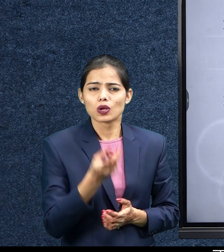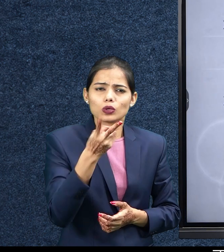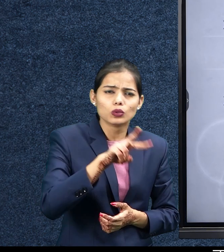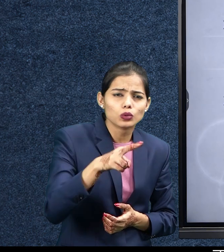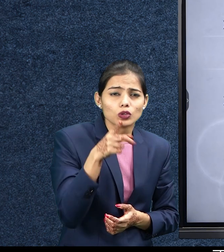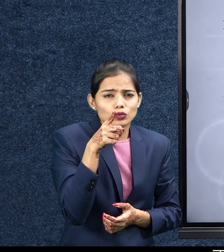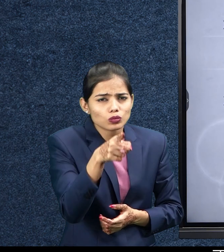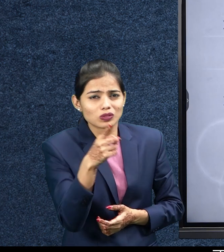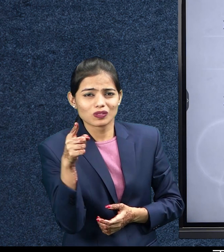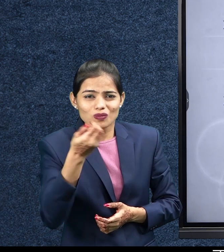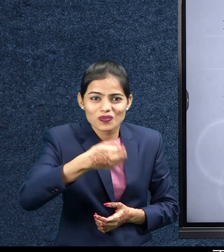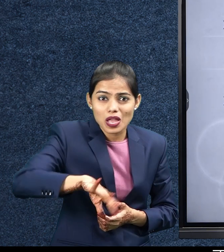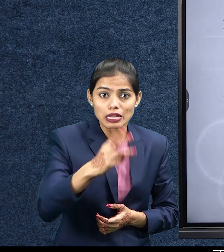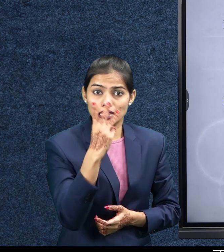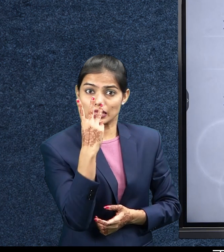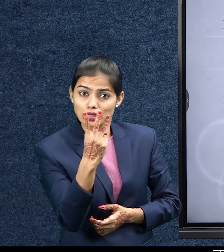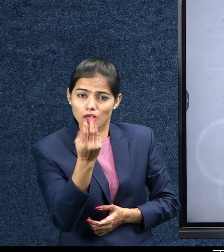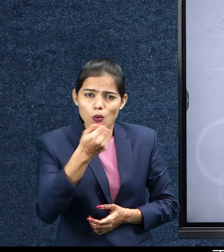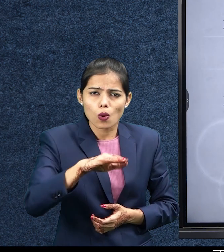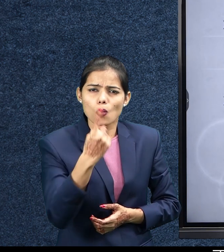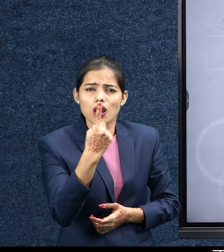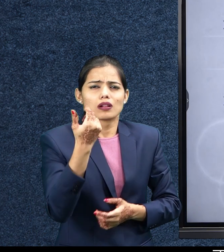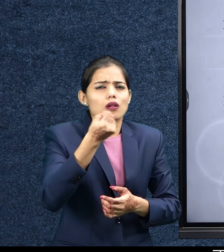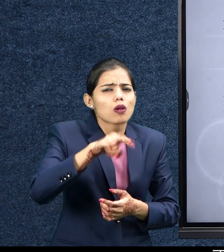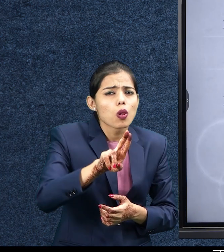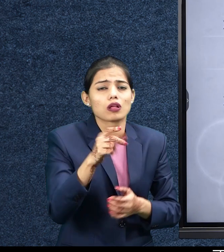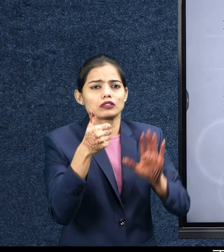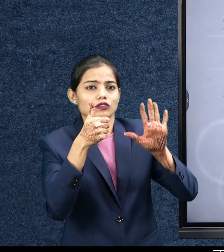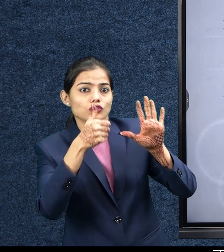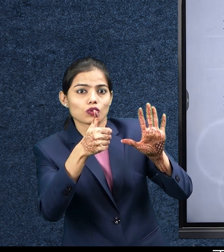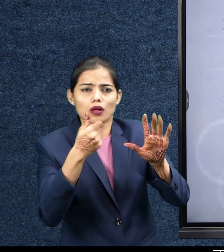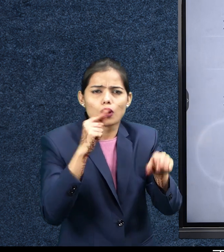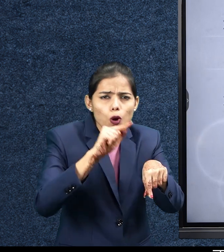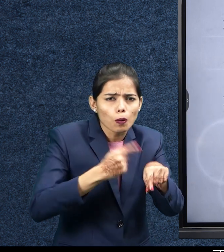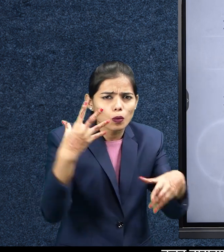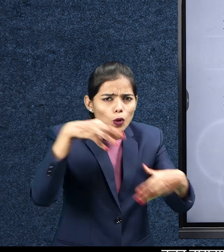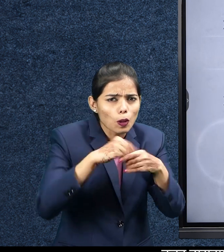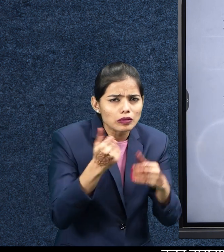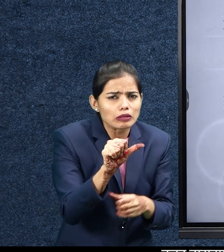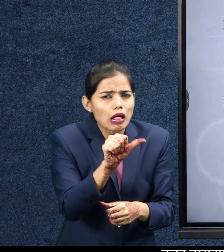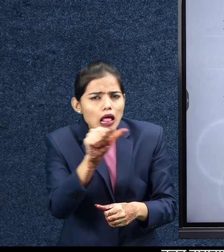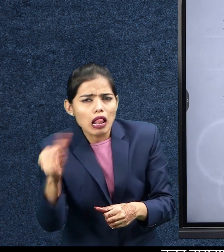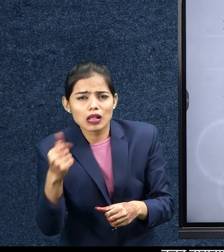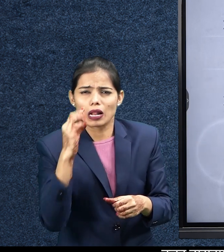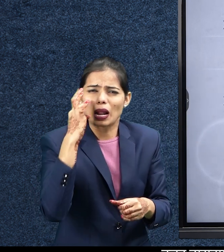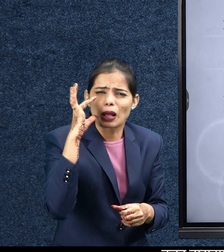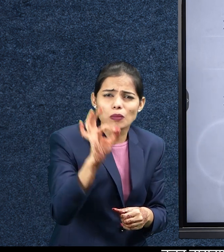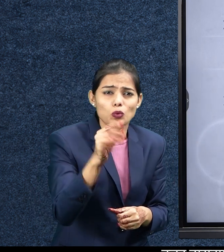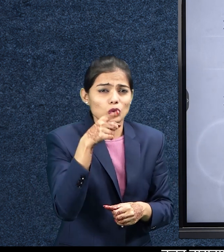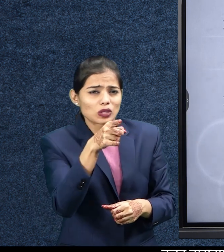किंवा त्यावर अवलंबून नाही. तुम्ही एका डायवर 3 किंवा 6 रोल करा. इतर डायसाठी संभाव्यता प्रत्येक